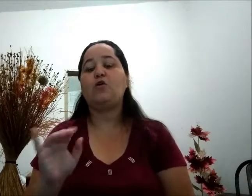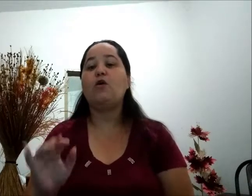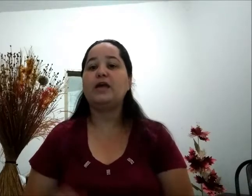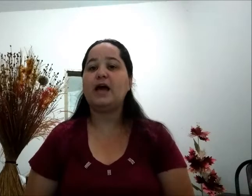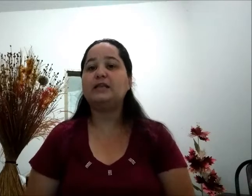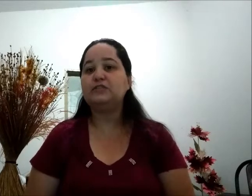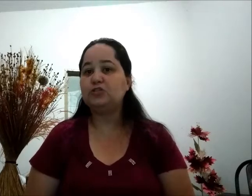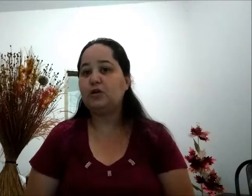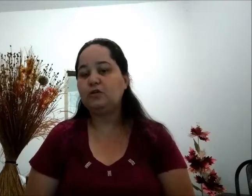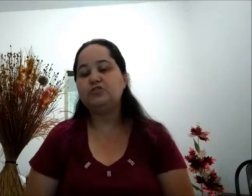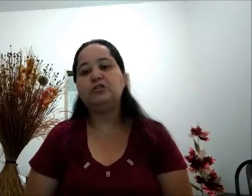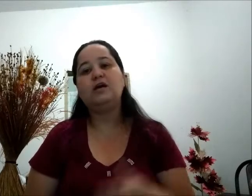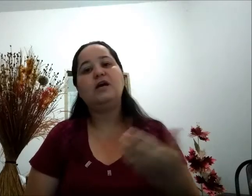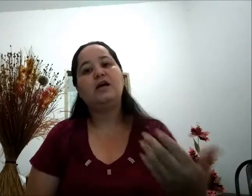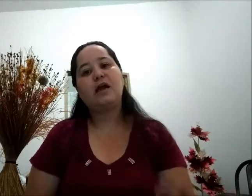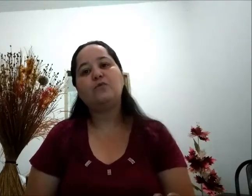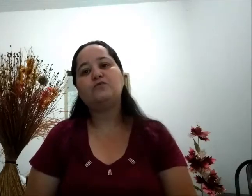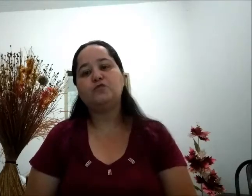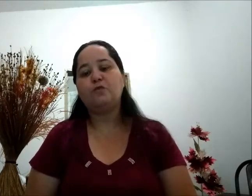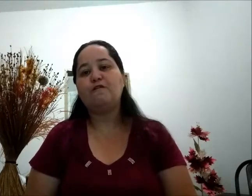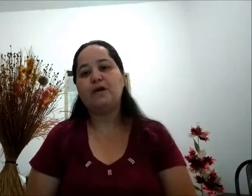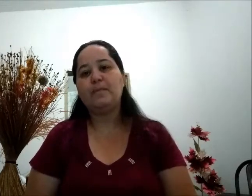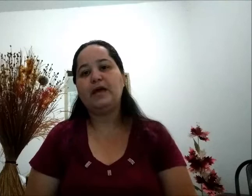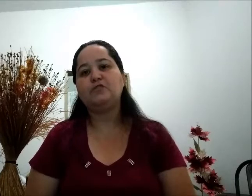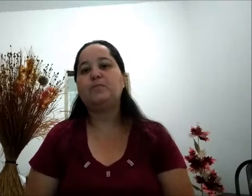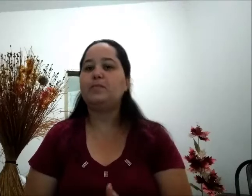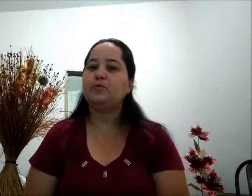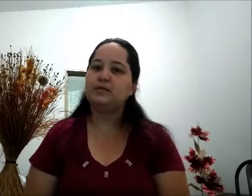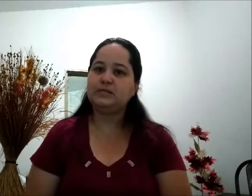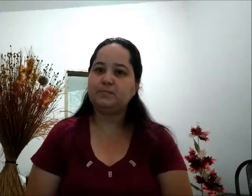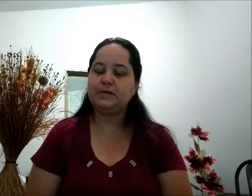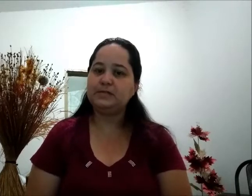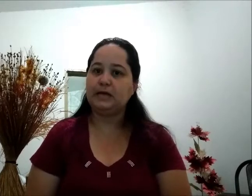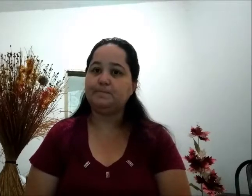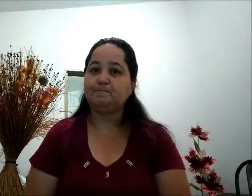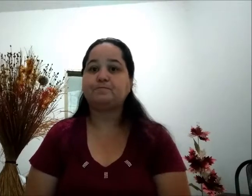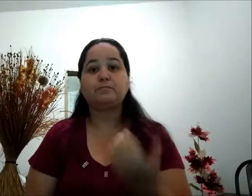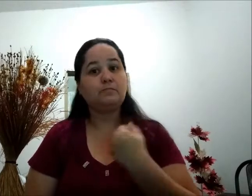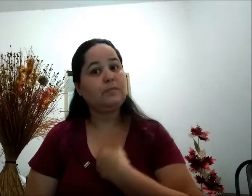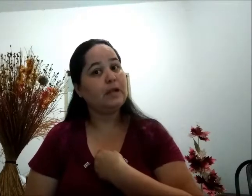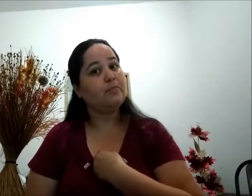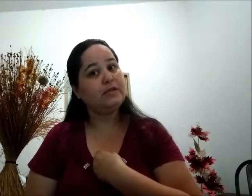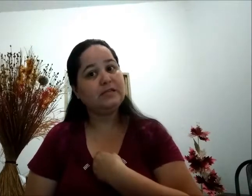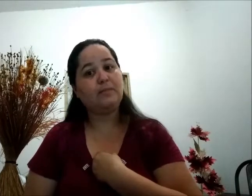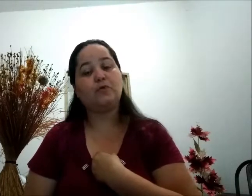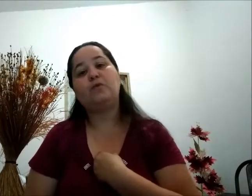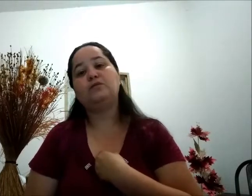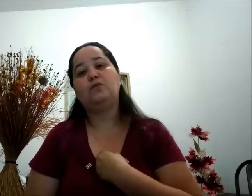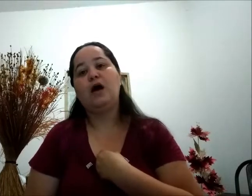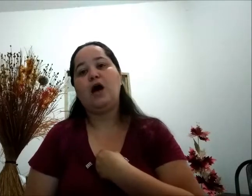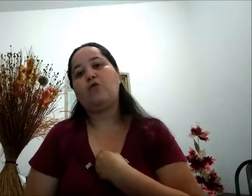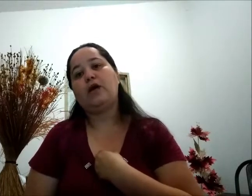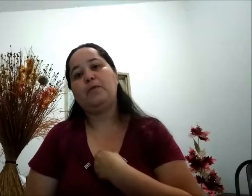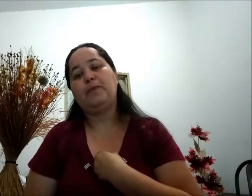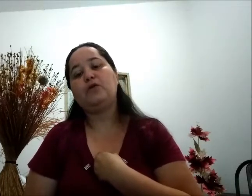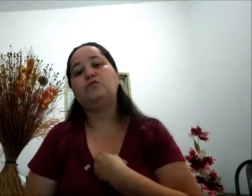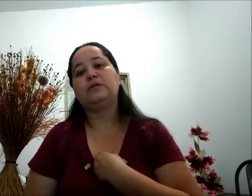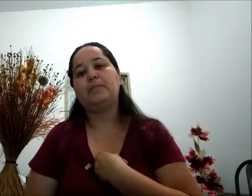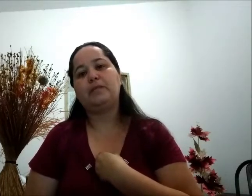recorre à datilologia, que é o uso do alfabeto para poder se expressar. Por exemplo, quando alguém me pergunta pela